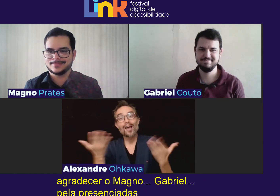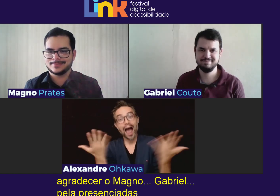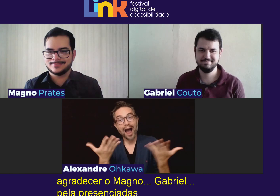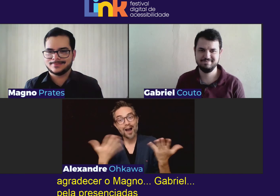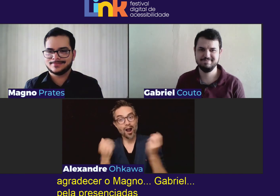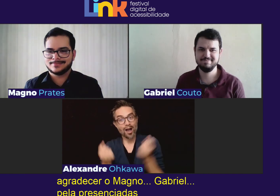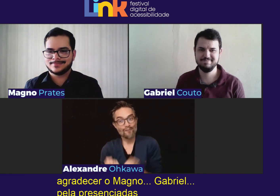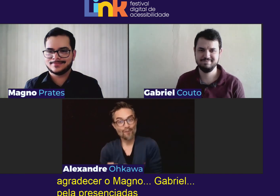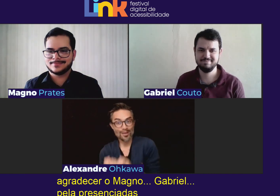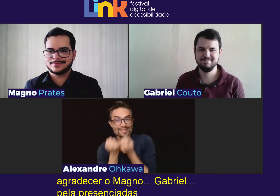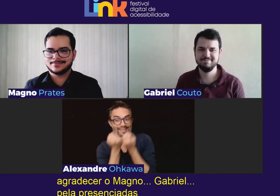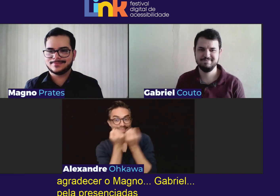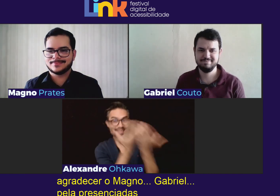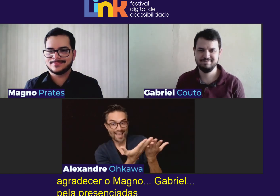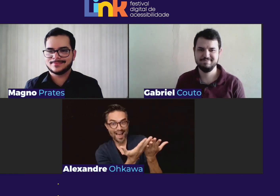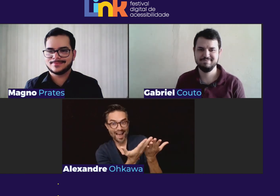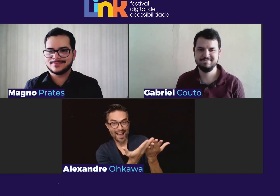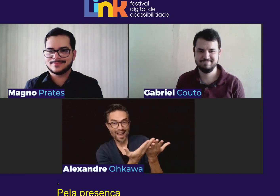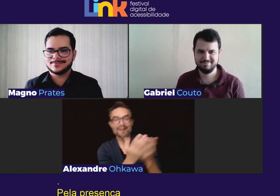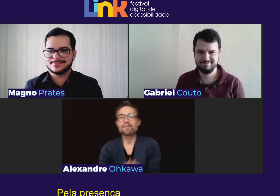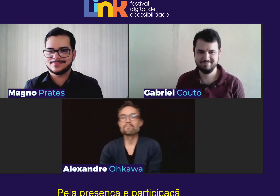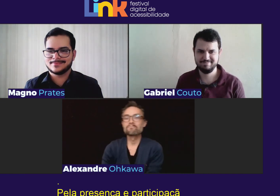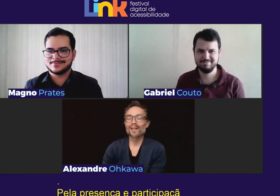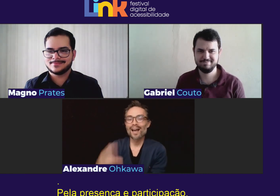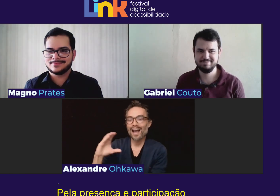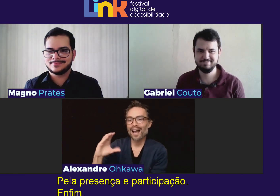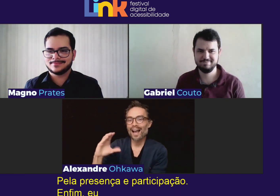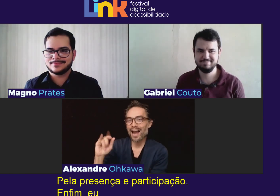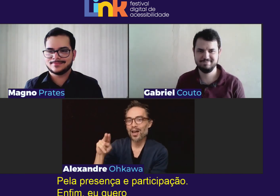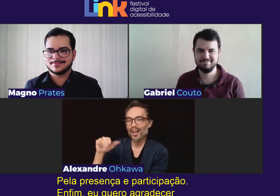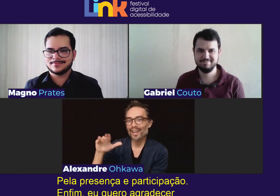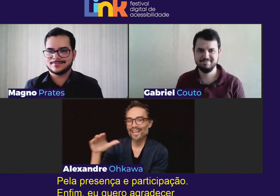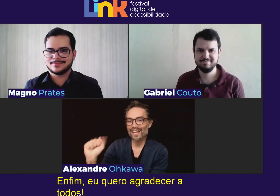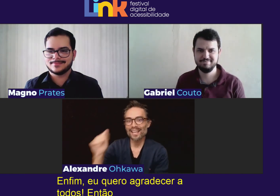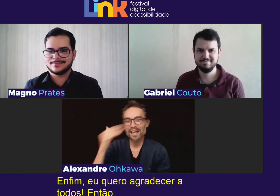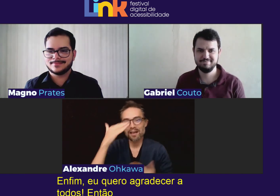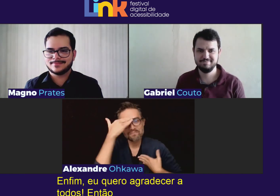agradecer a todos. Então, agora eu vou dar a palavra para a maravilhosa